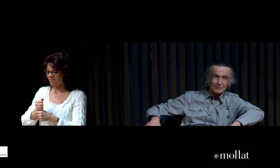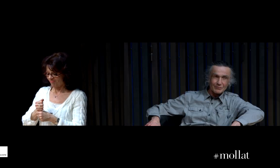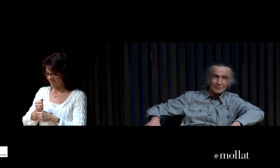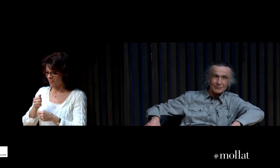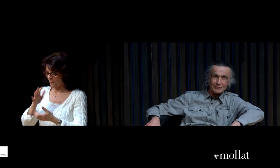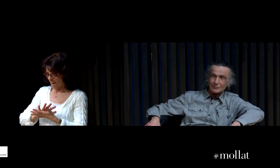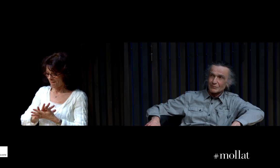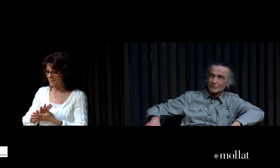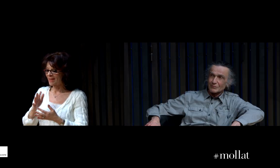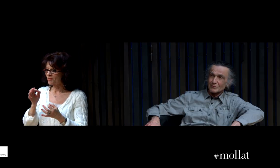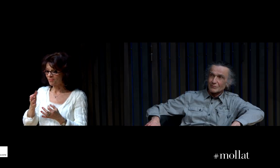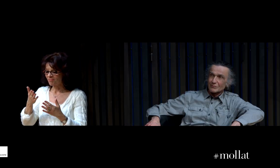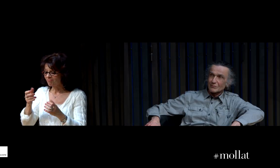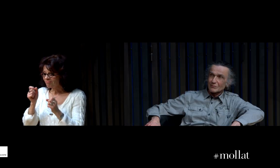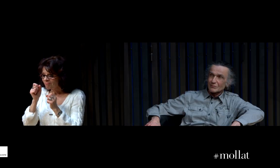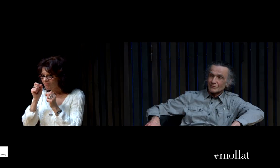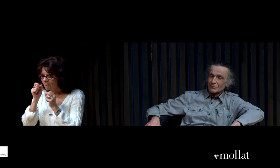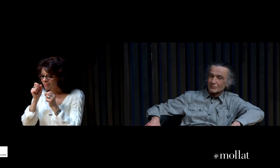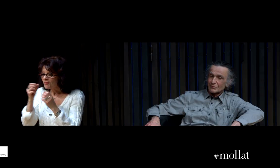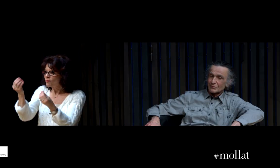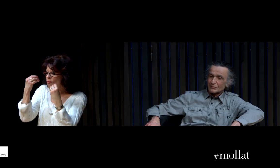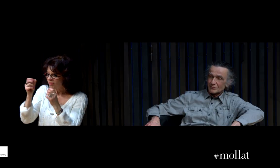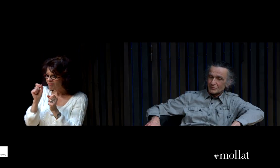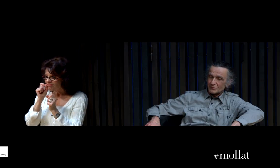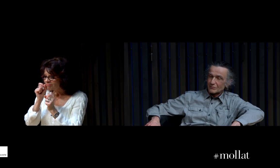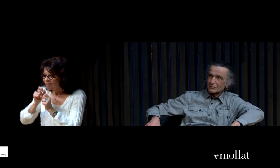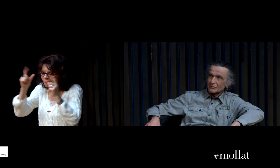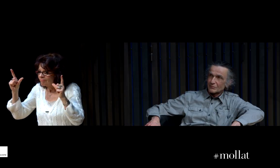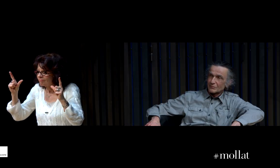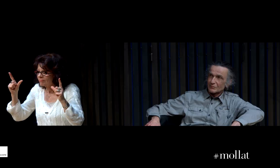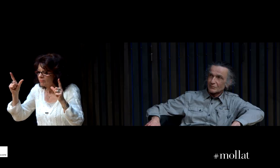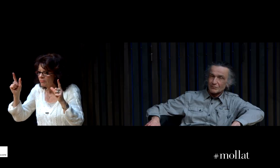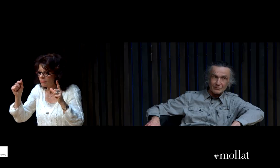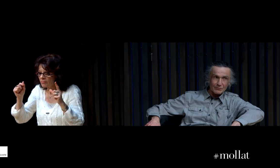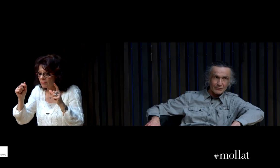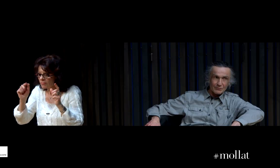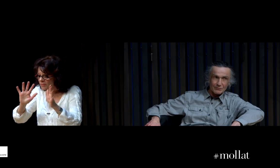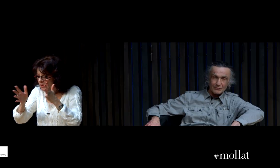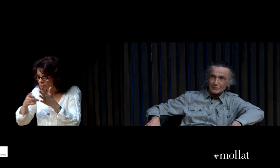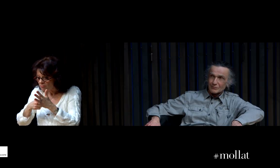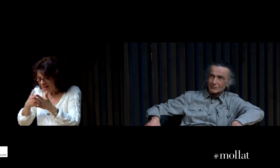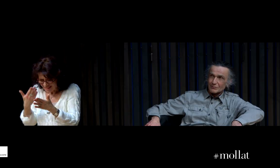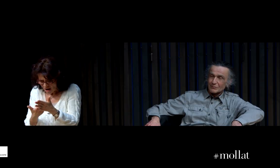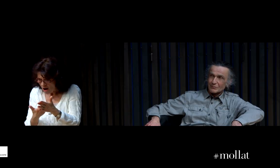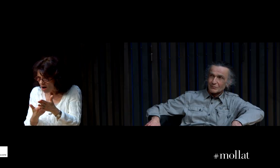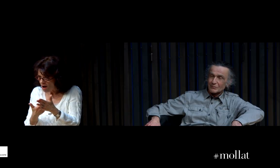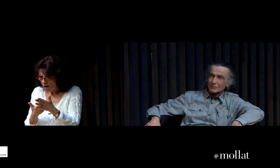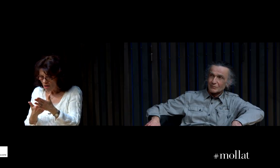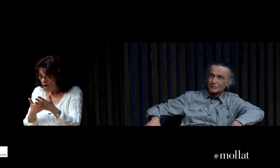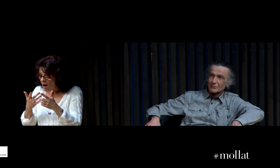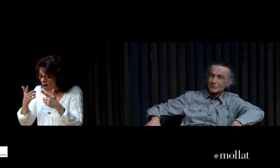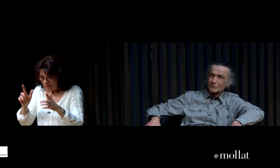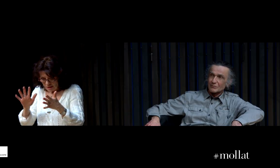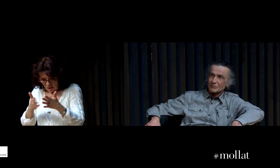50 ans. J'avais 50 ans et là, je vous avoue que ces cours de langue des signes, ça a été